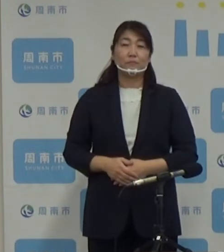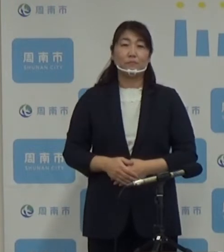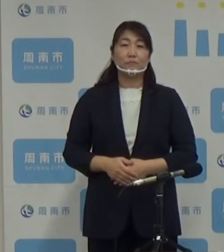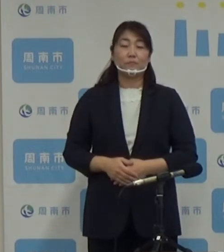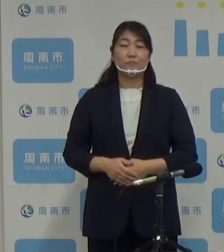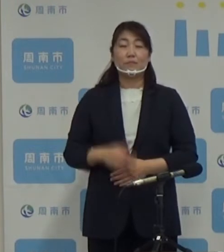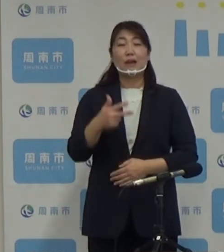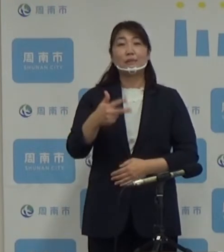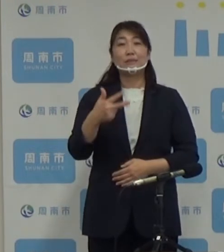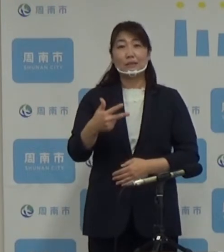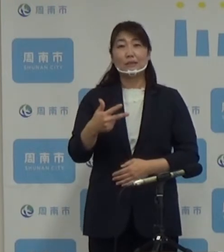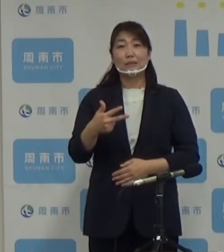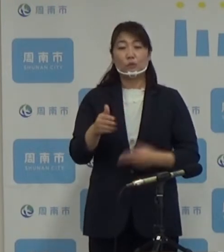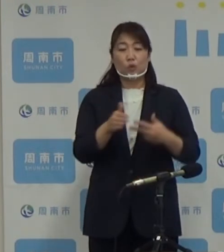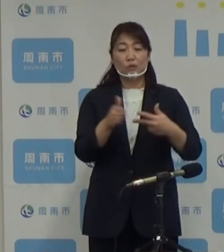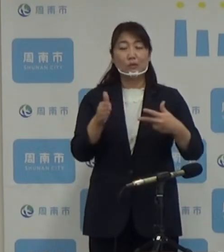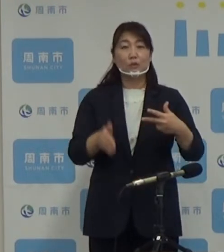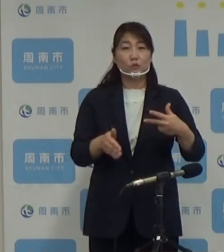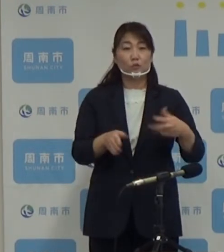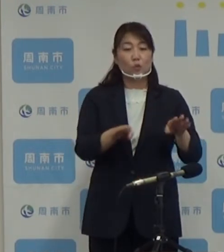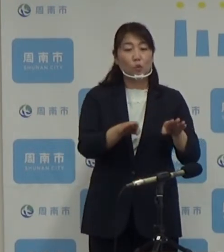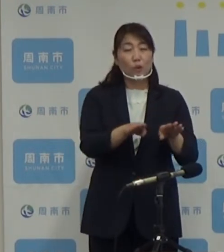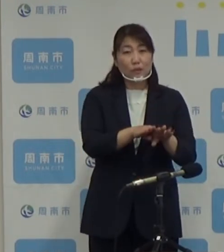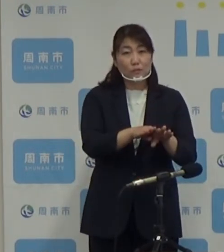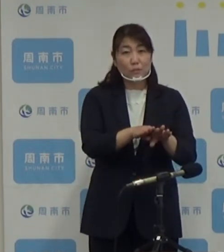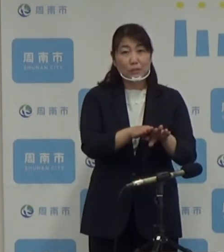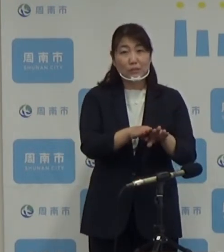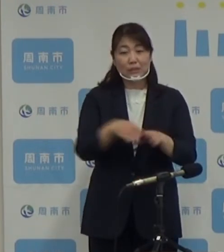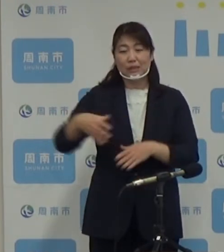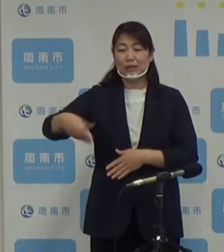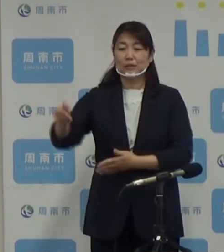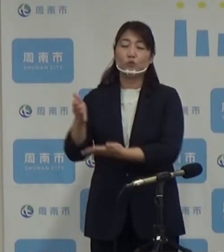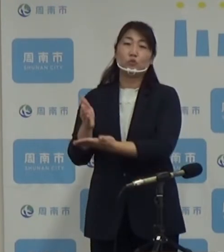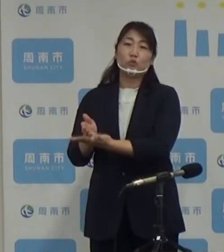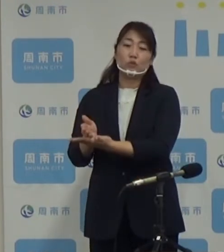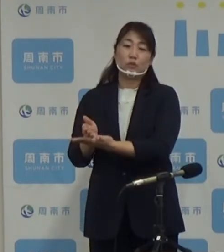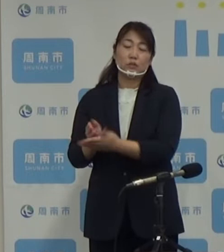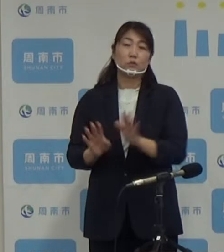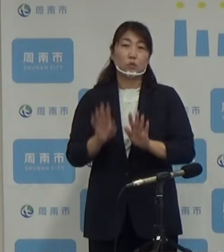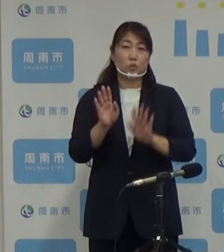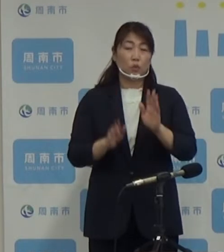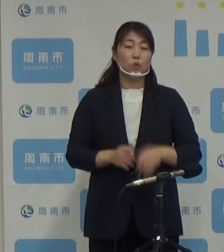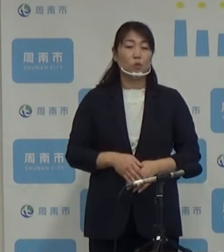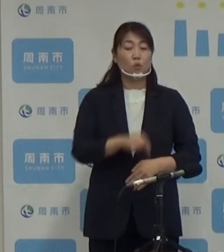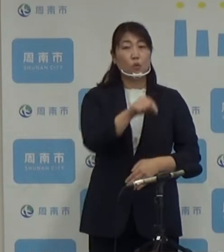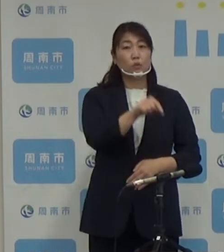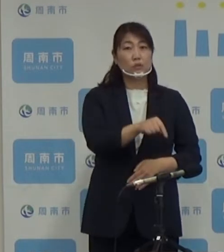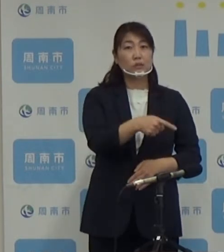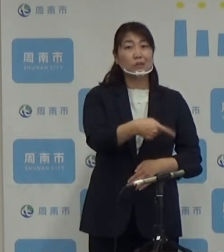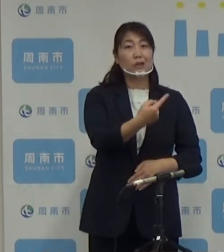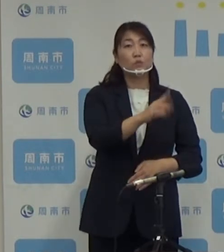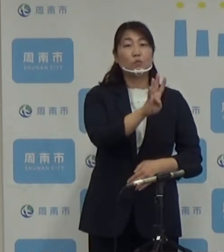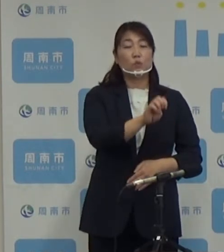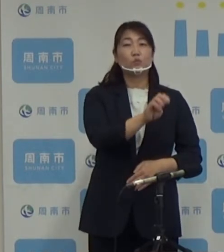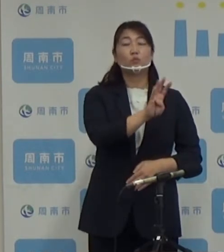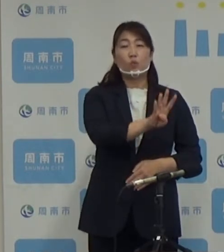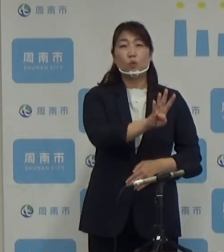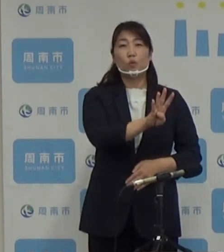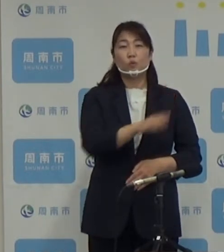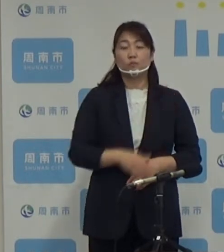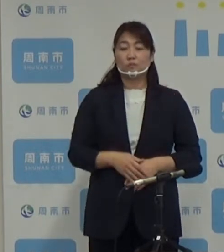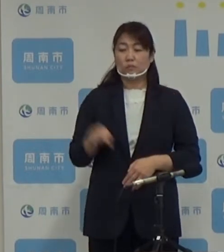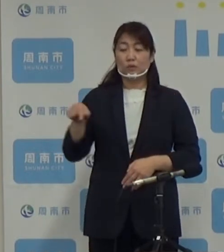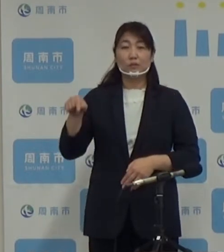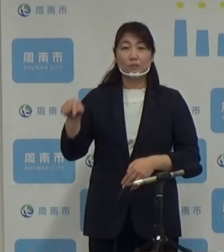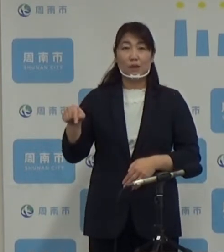市有施設の記憶館貸館中止状況は旧館は144施設下士